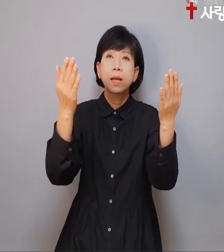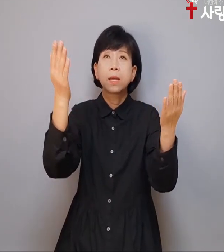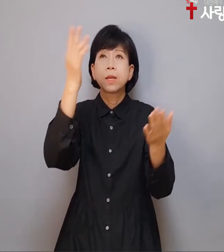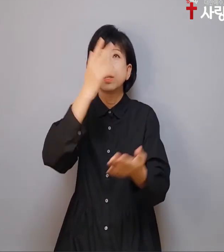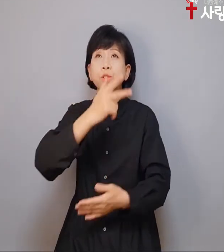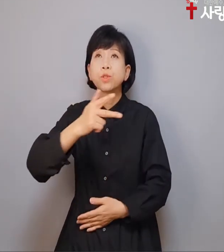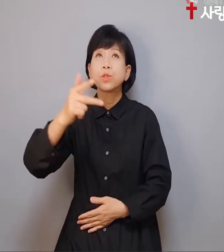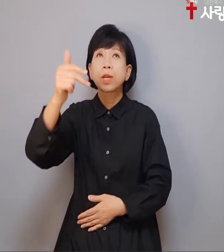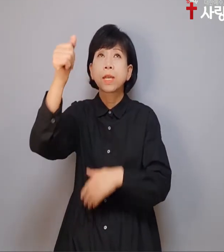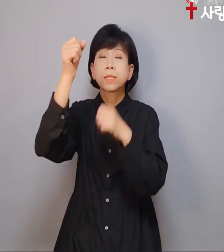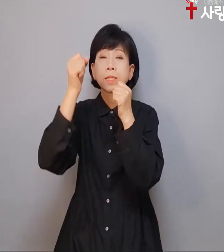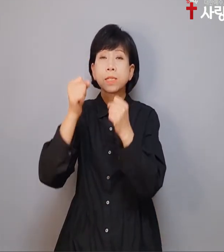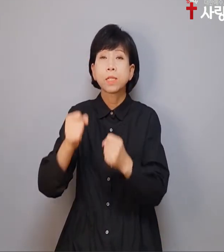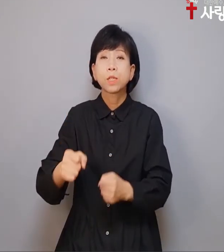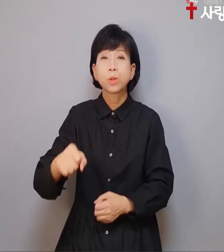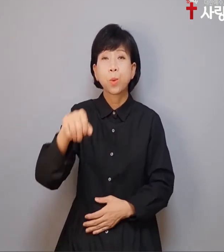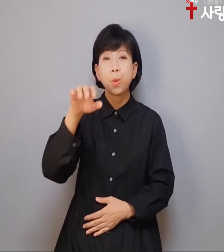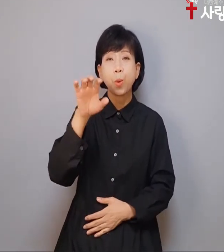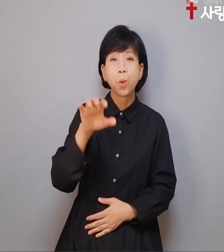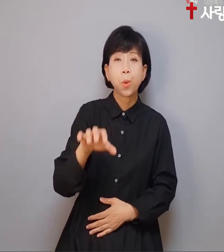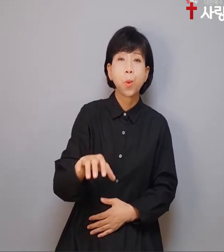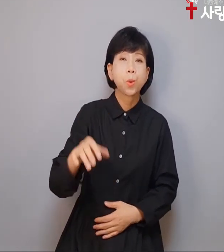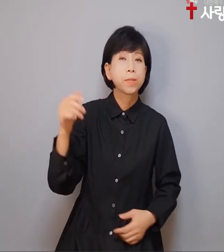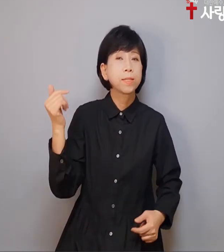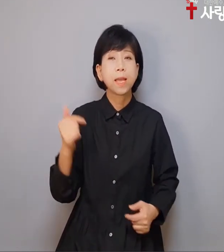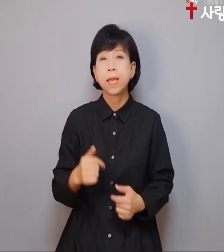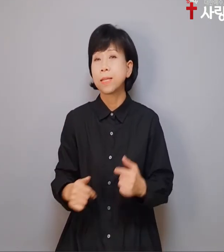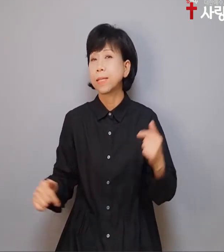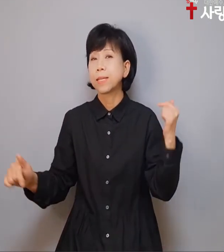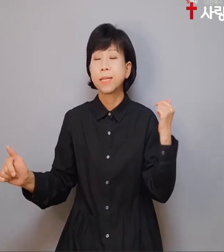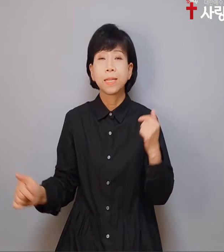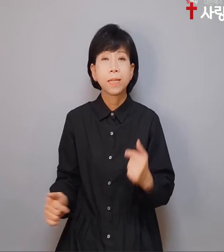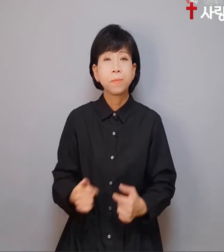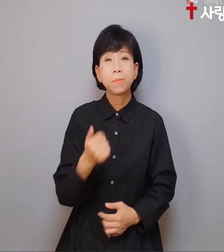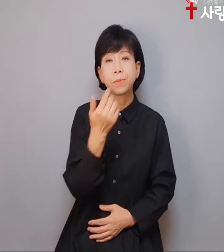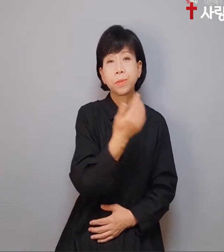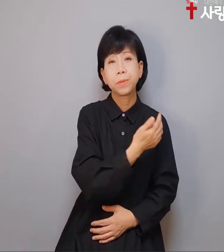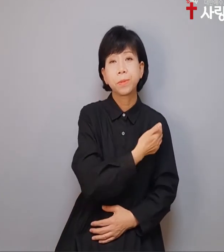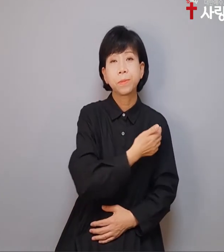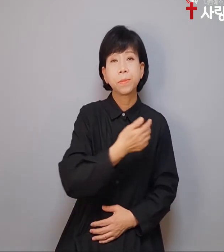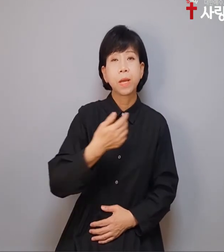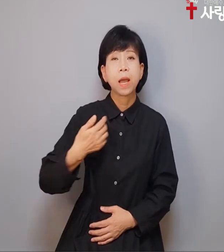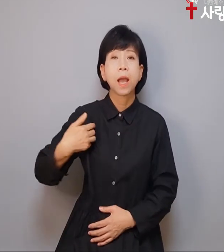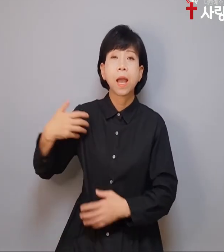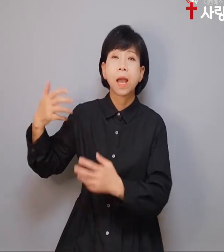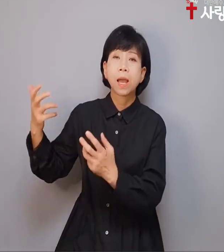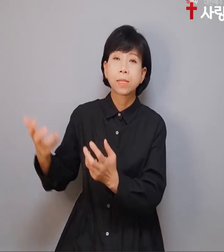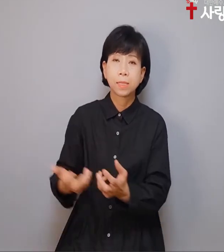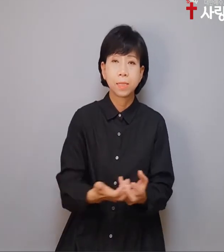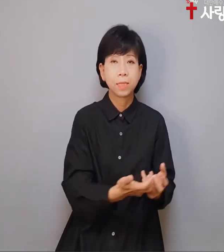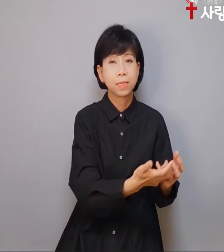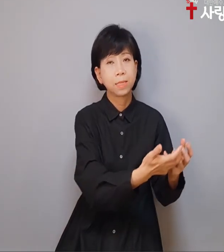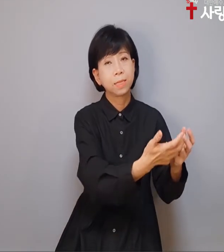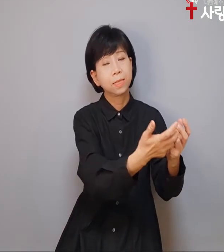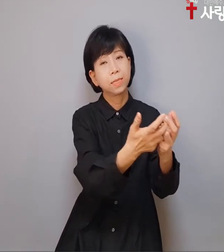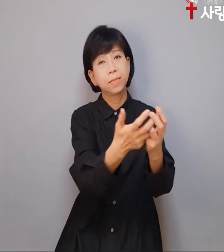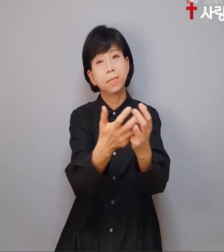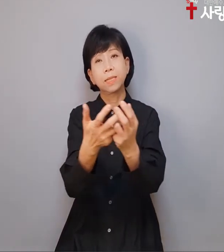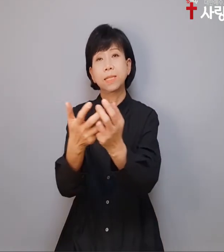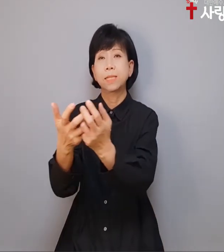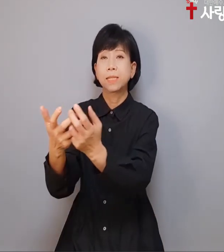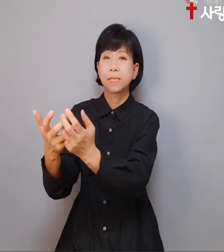예배드립니다. 주 계신 곳엔 기쁨 가득.